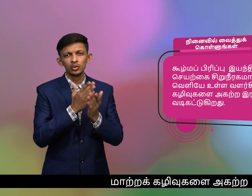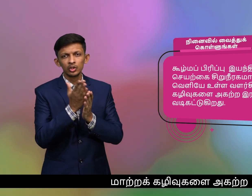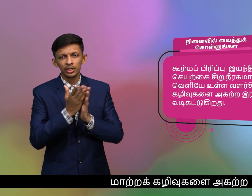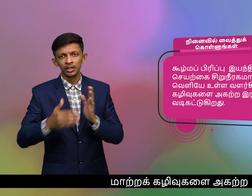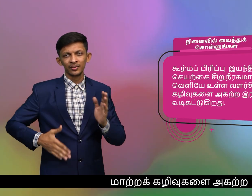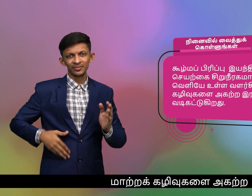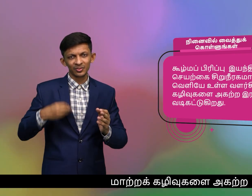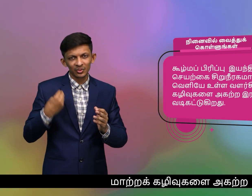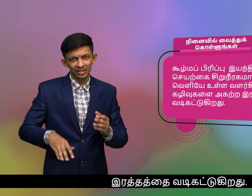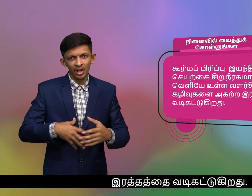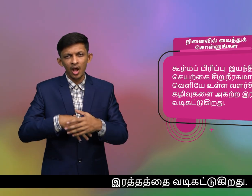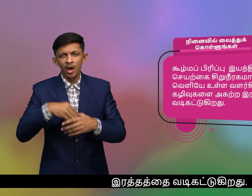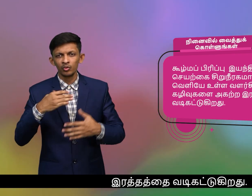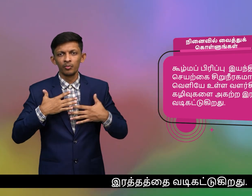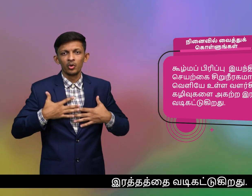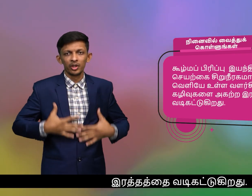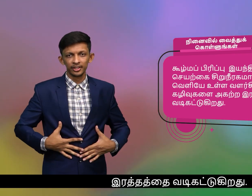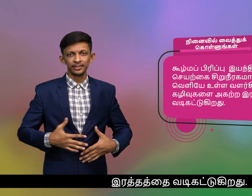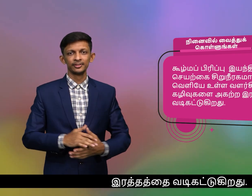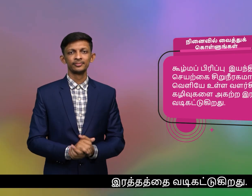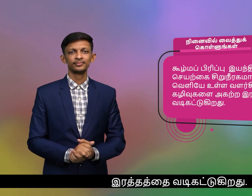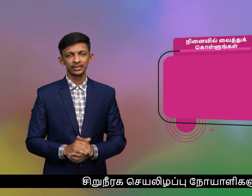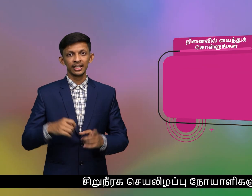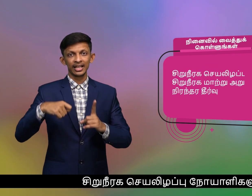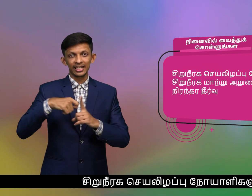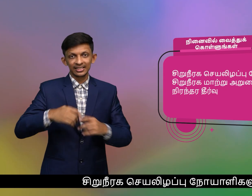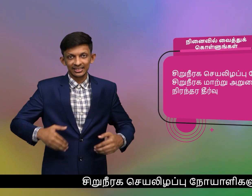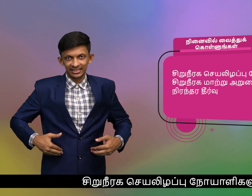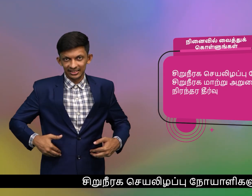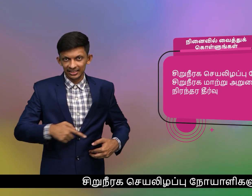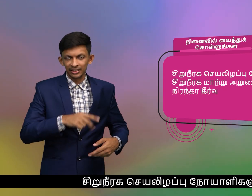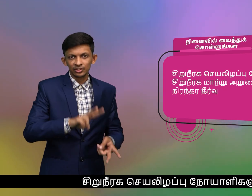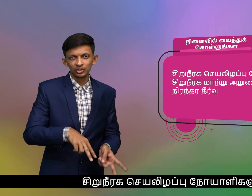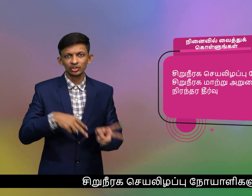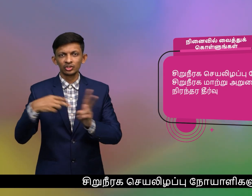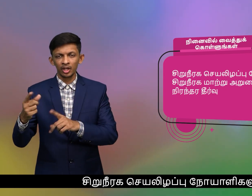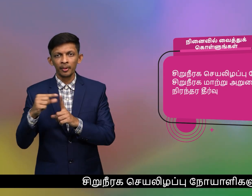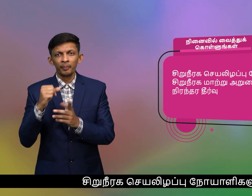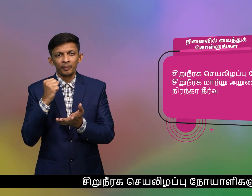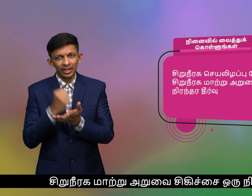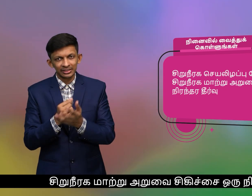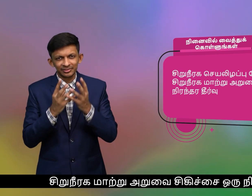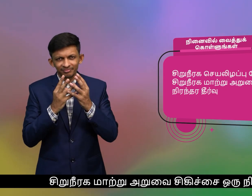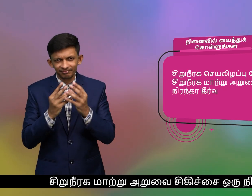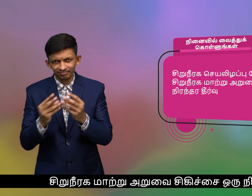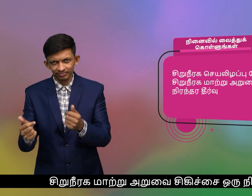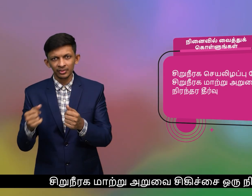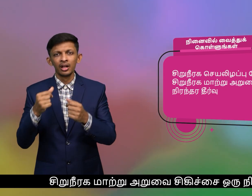கழிவுகளை அகற்ற இரத்தத்தை வடிகட்டுகிறது. சிறுநீரக செயலிழப்பு நோய்களுக்கு சிறுநீரக மாற்று